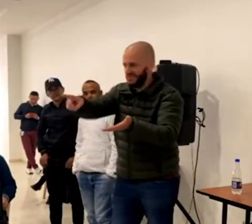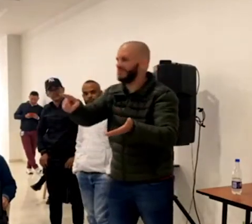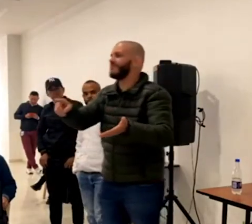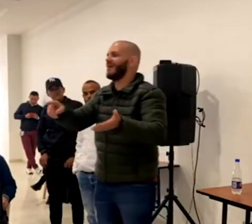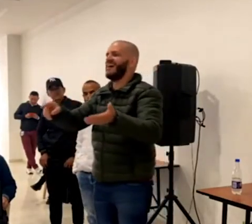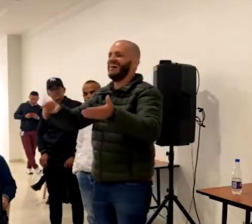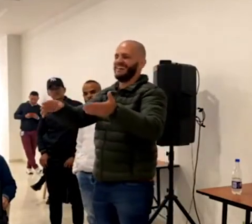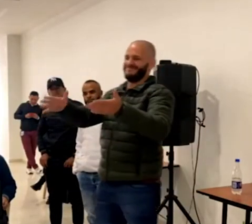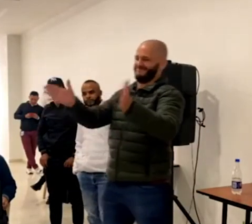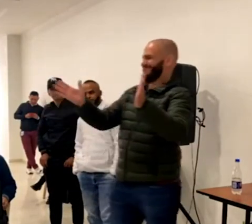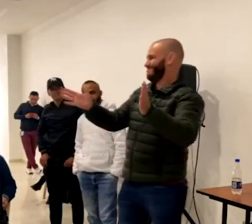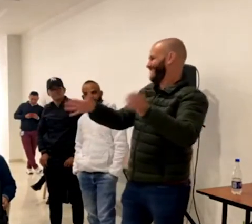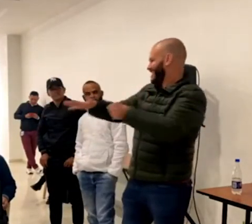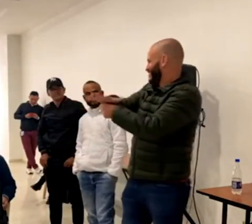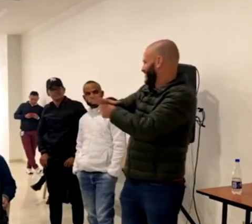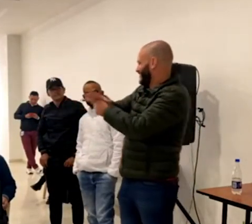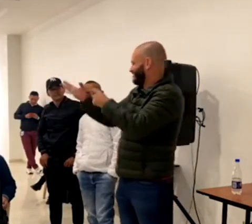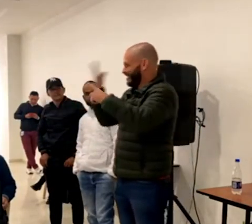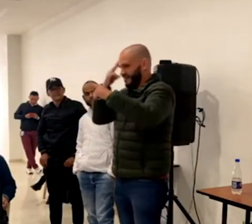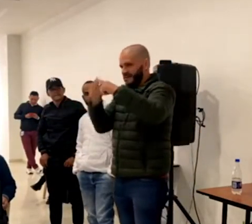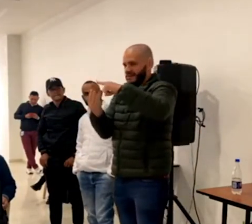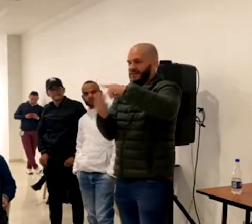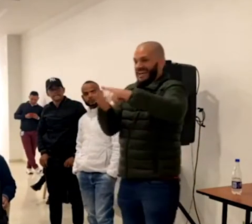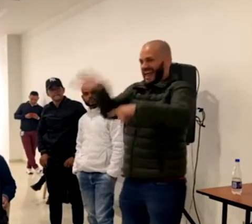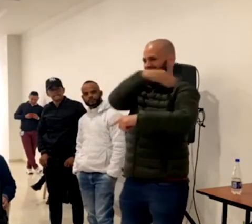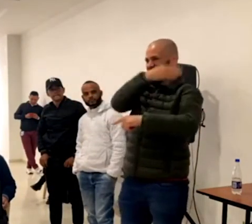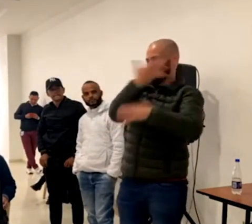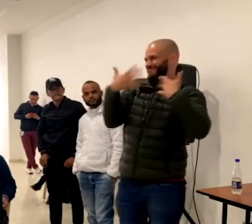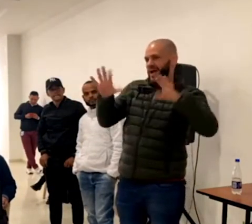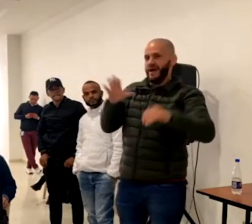yo iba antiguamente a preguntarse